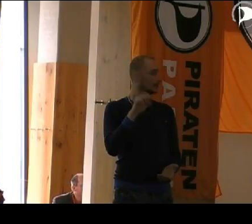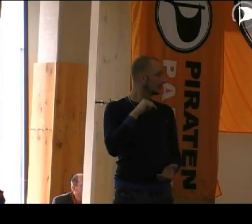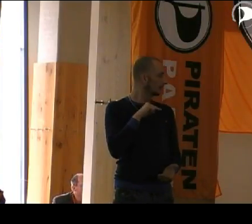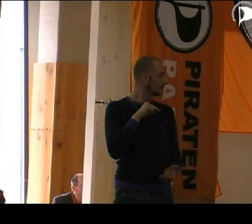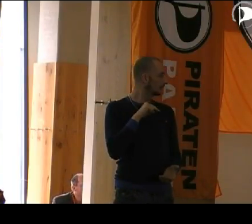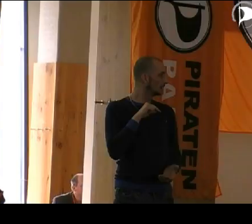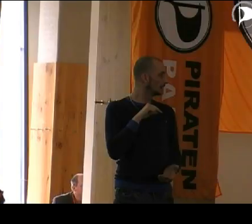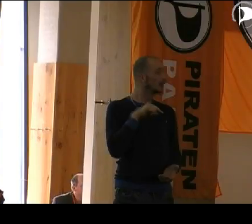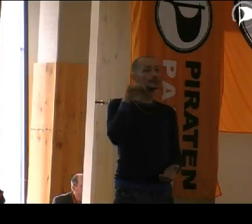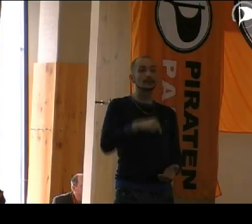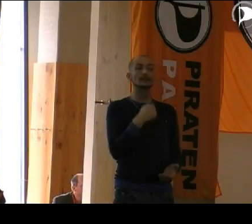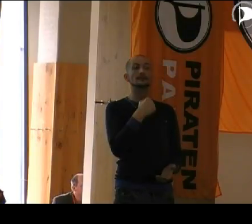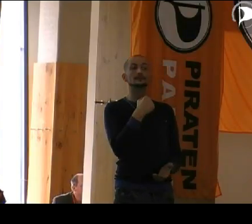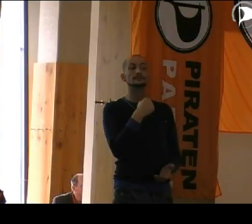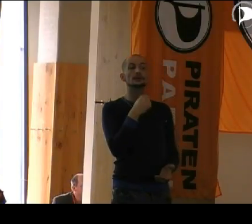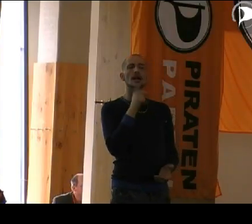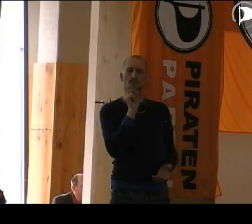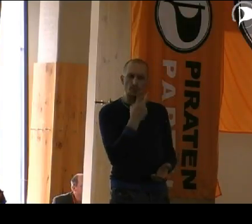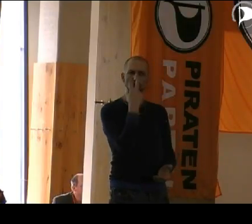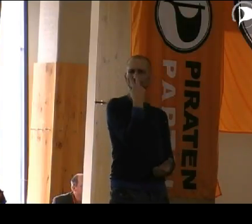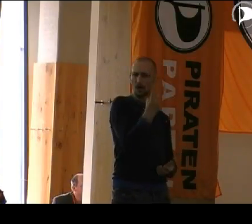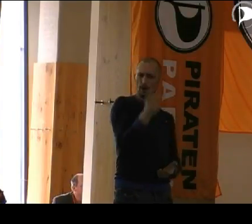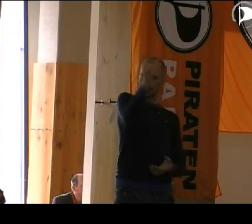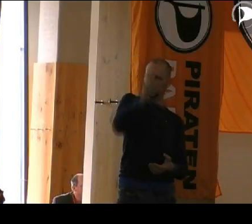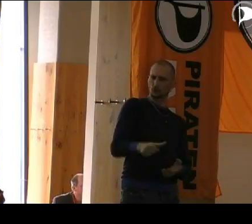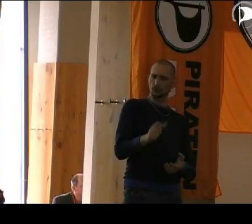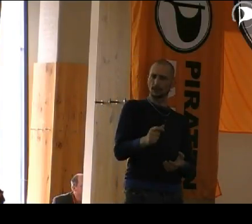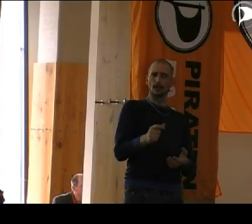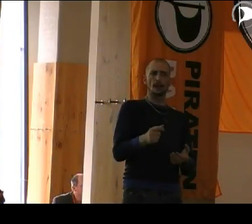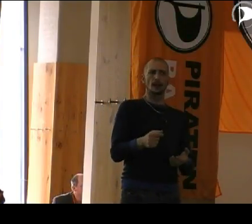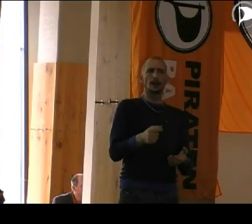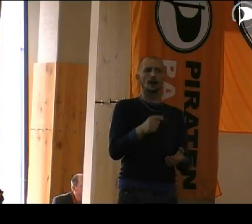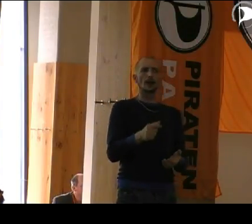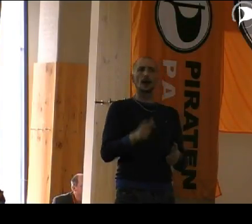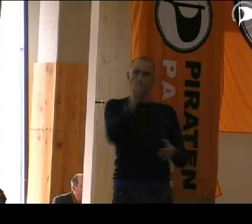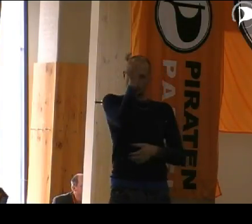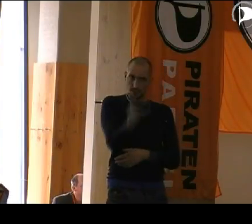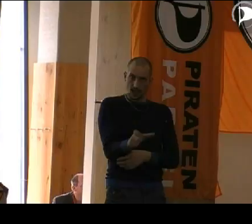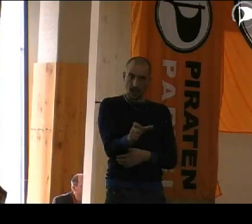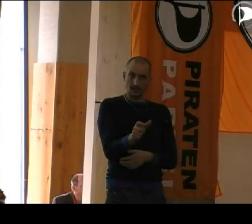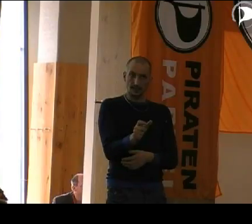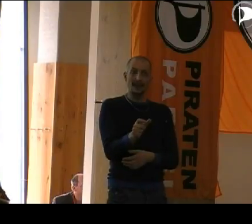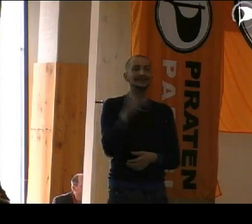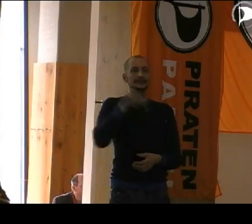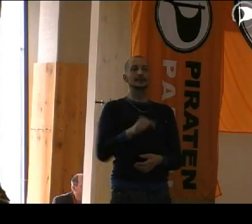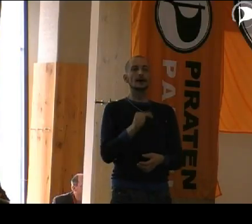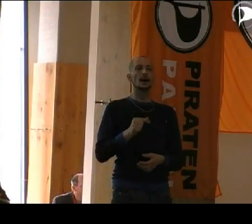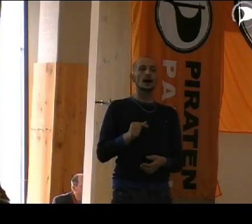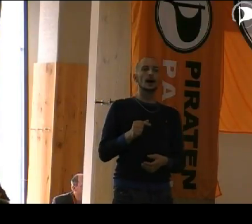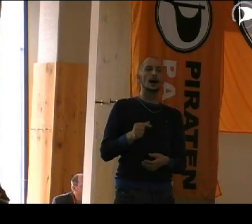die leute anschauen die command kandidieren viele von uns sind studien sich beruflich neu orientieren